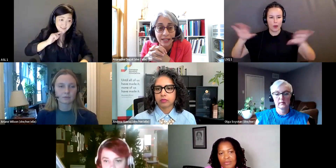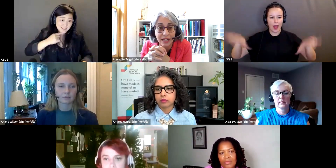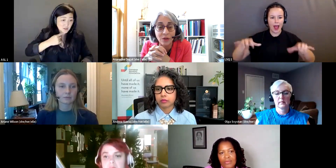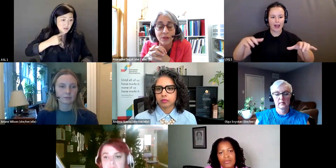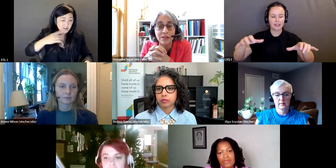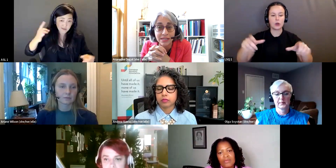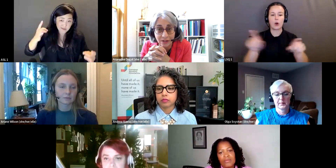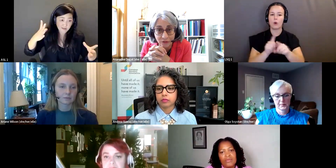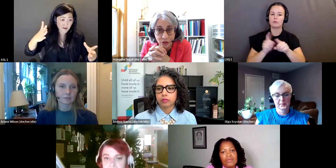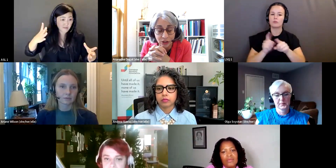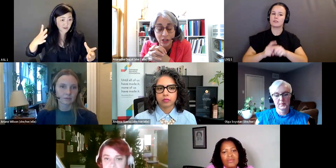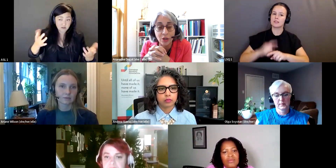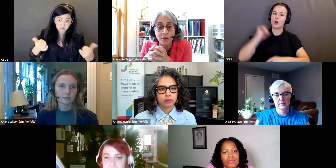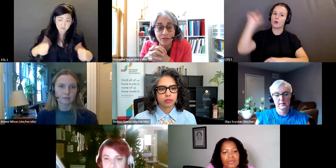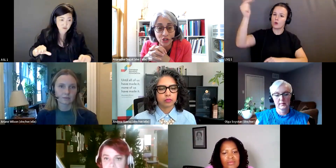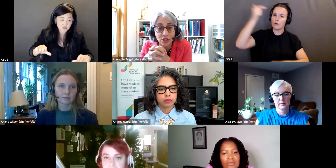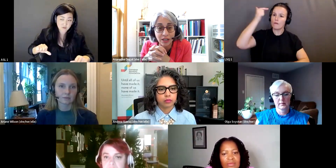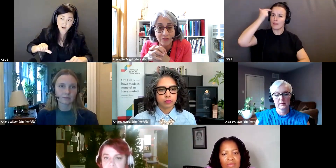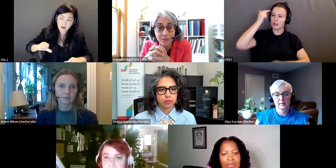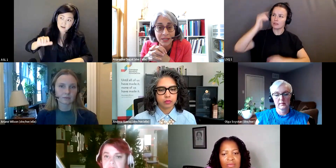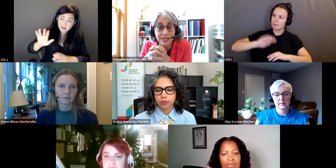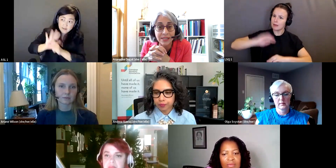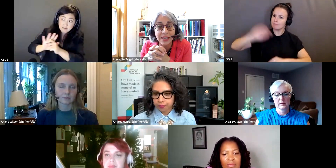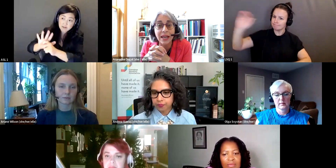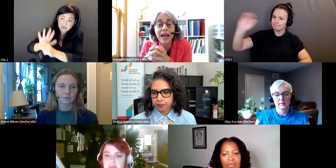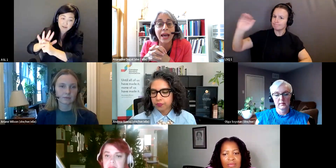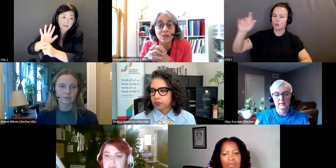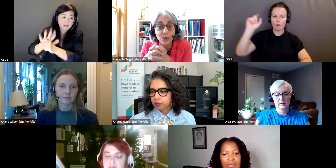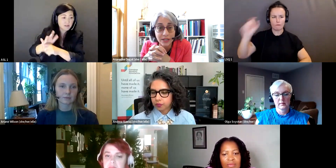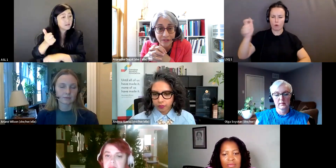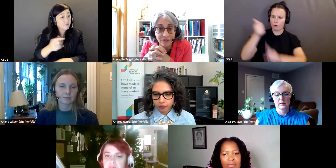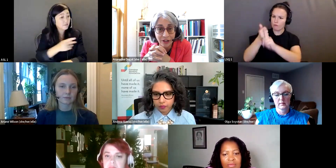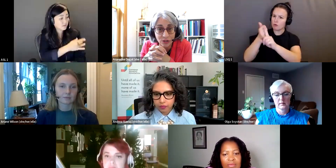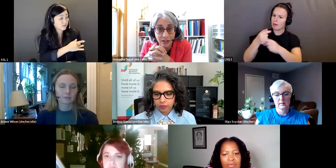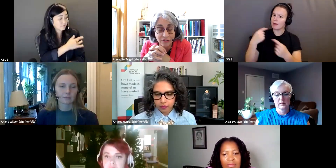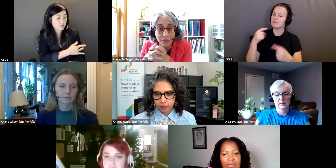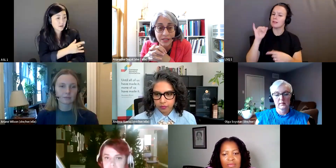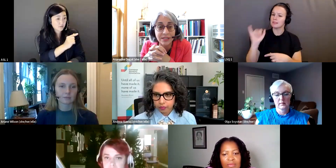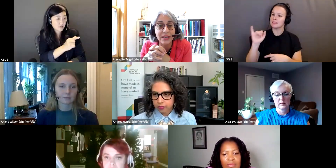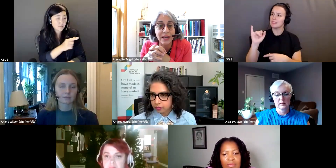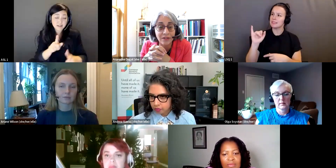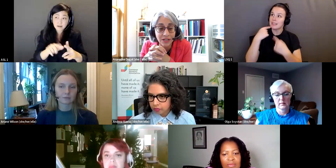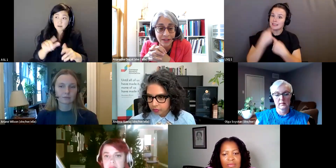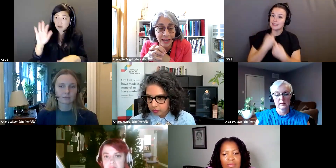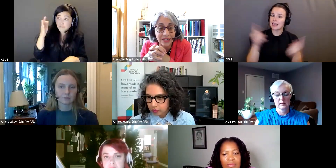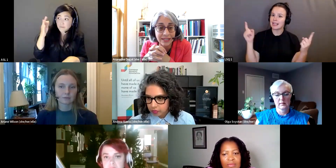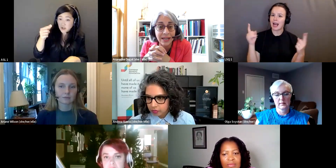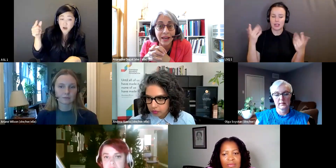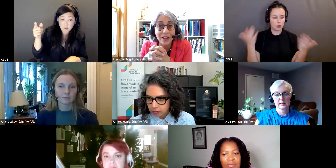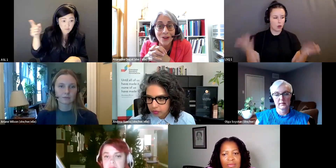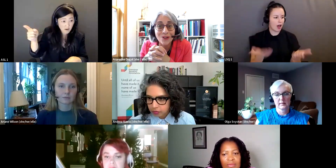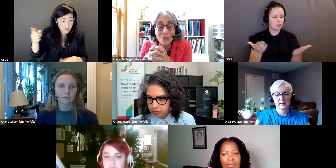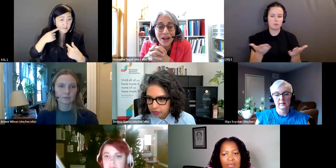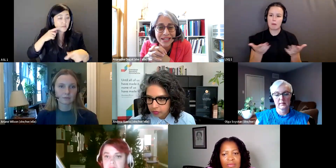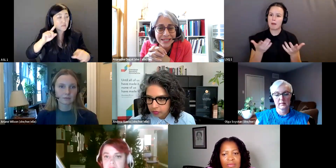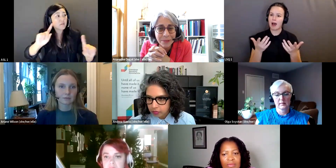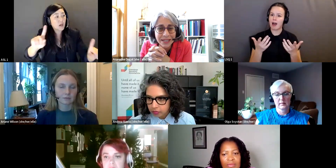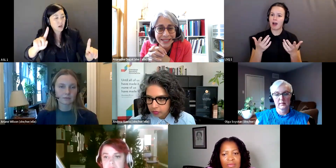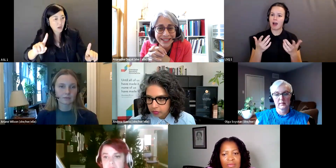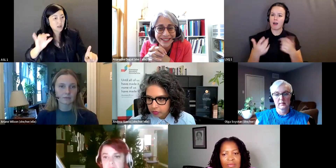D'inviter le gouvernement à déclarer que la vague de violence actuelle est en fait pandémique.